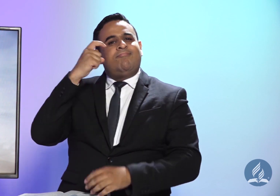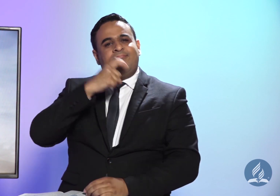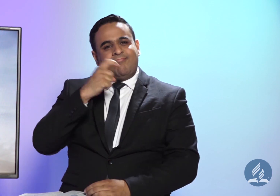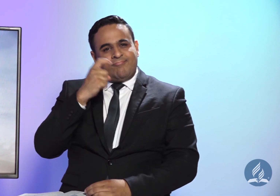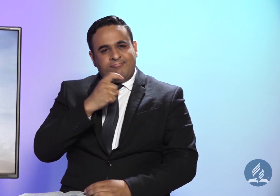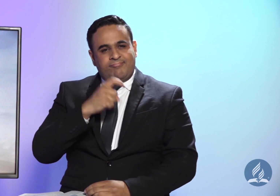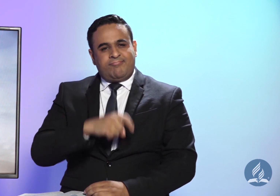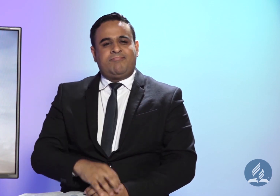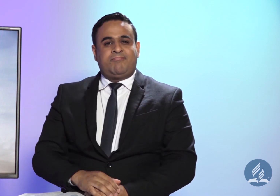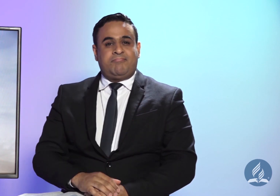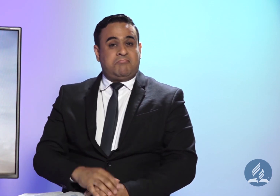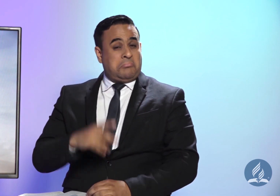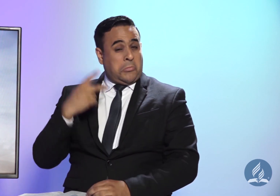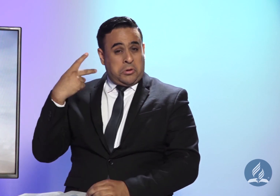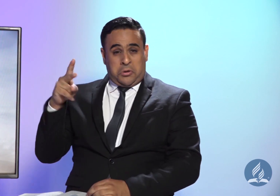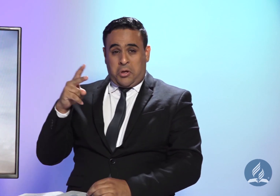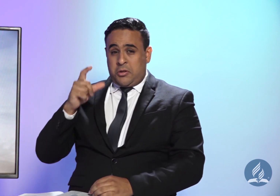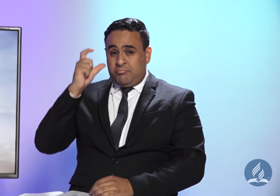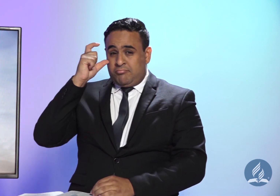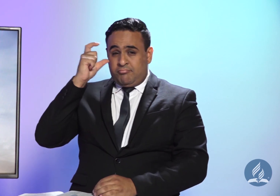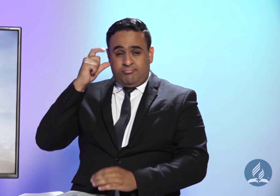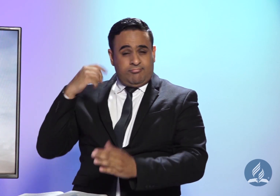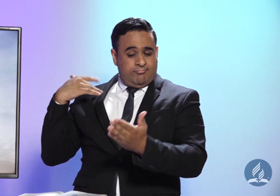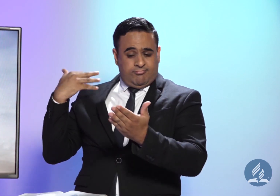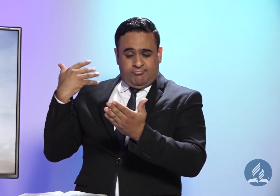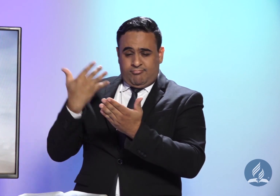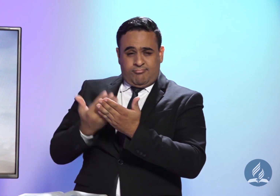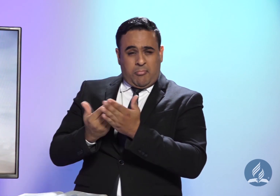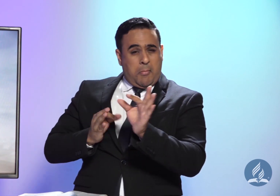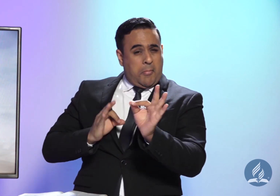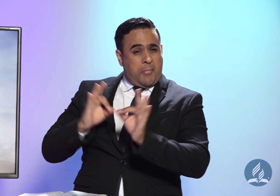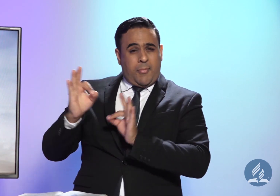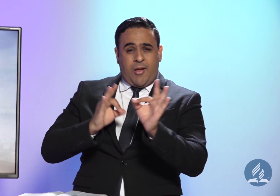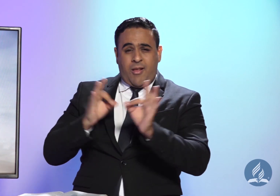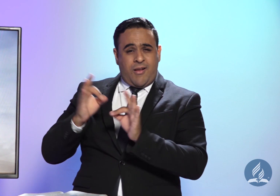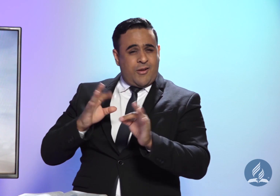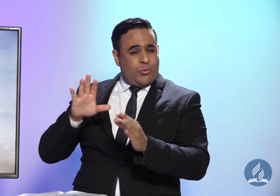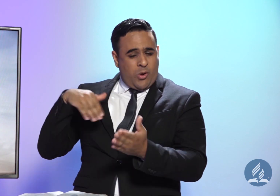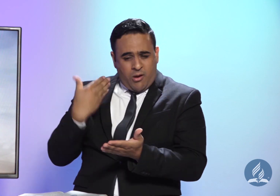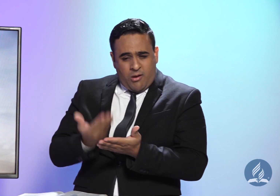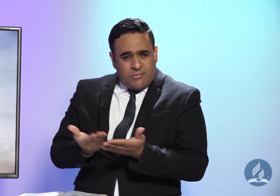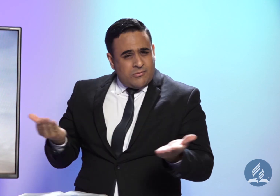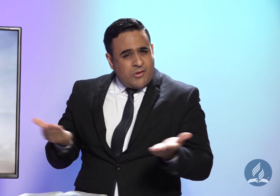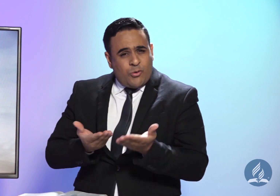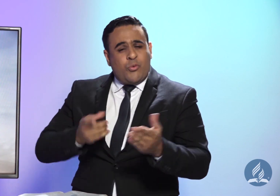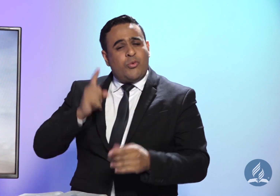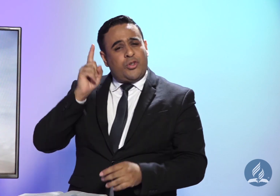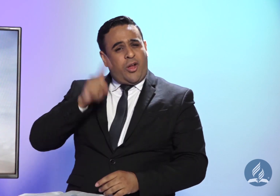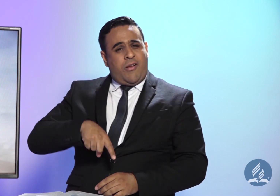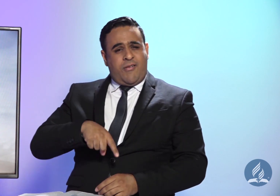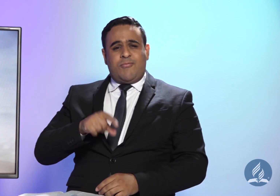da verdade, enganando-as com a mentira em forma de verdade, fazendo com que as pessoas